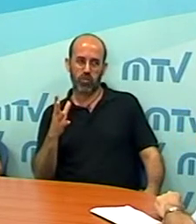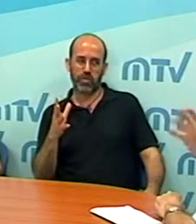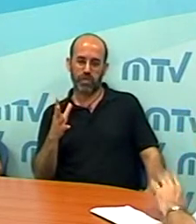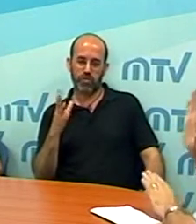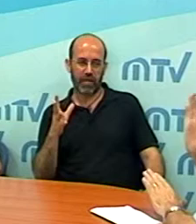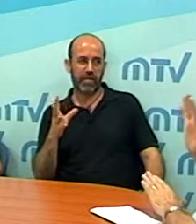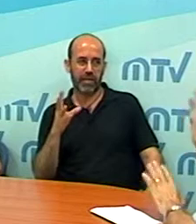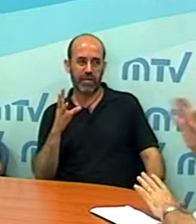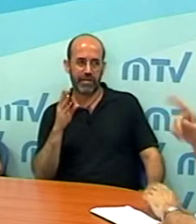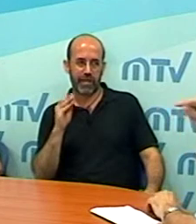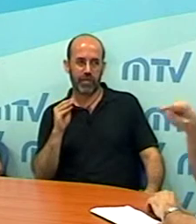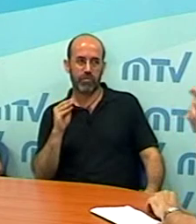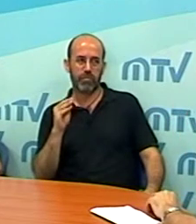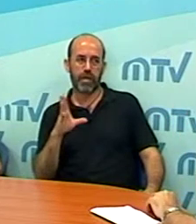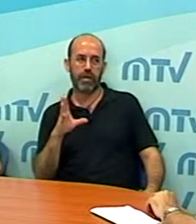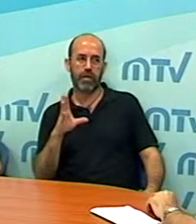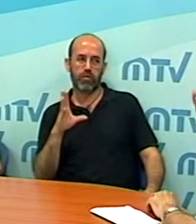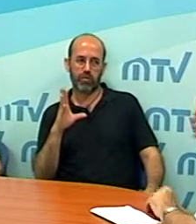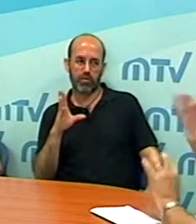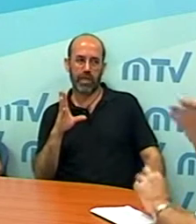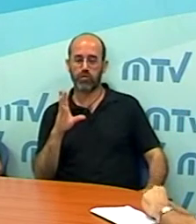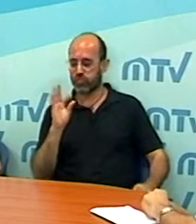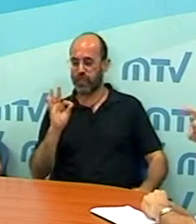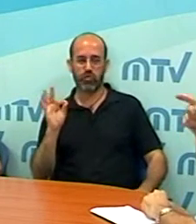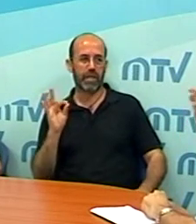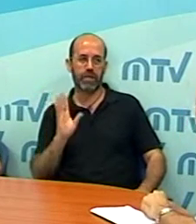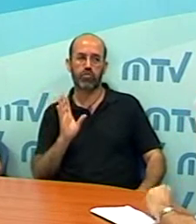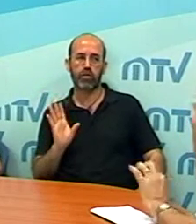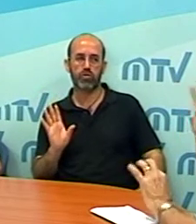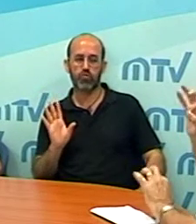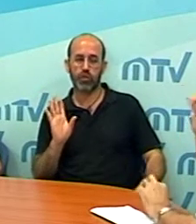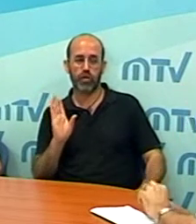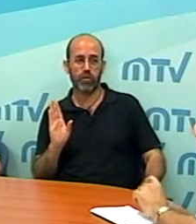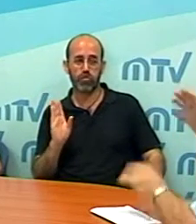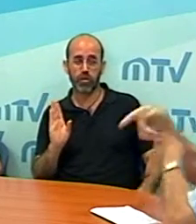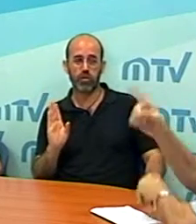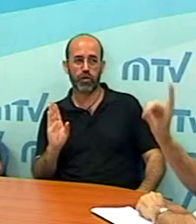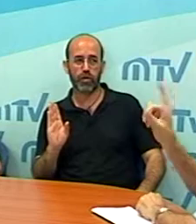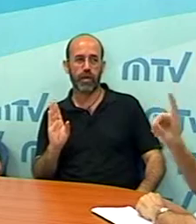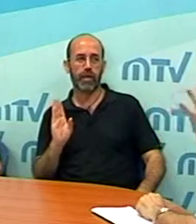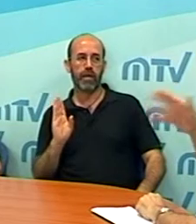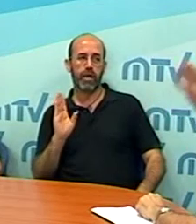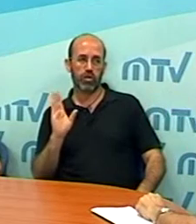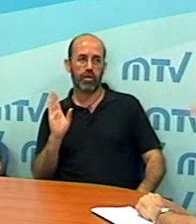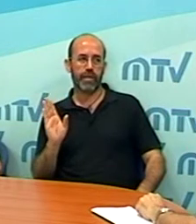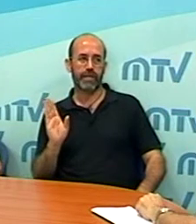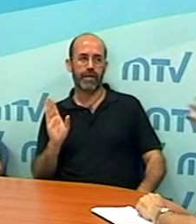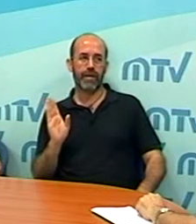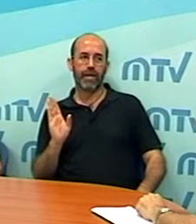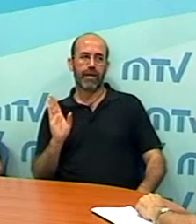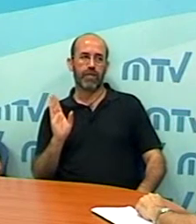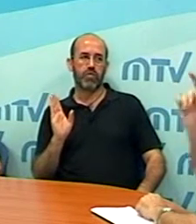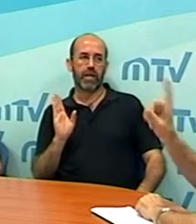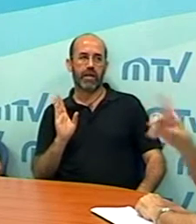se está luchando. Muchas veces tienen un padre o su padre y su madre tienen un hijo sordo, ellos son